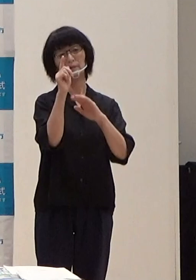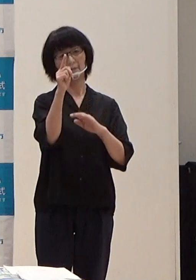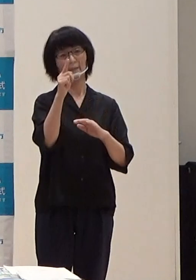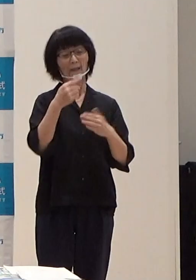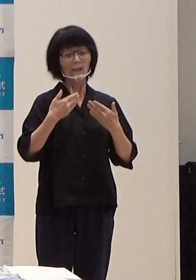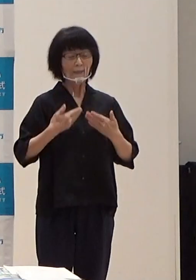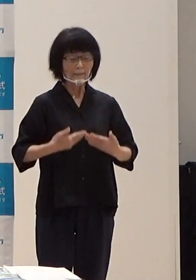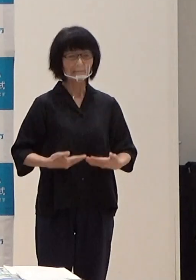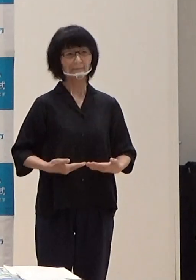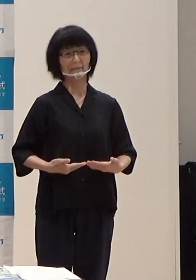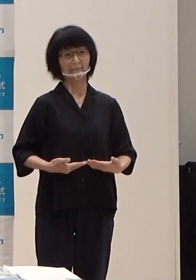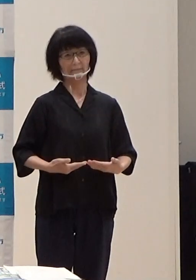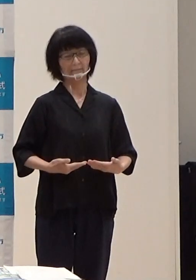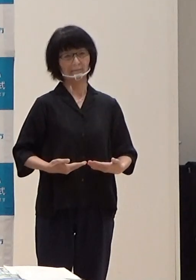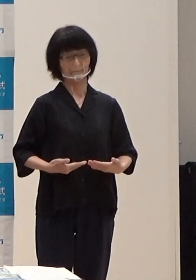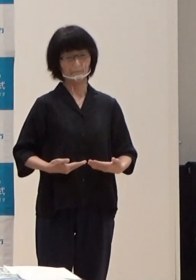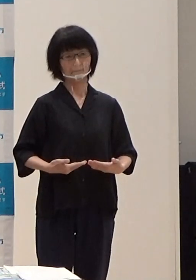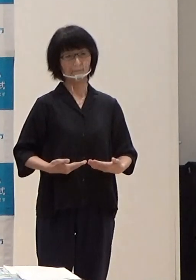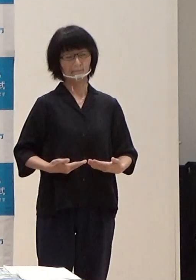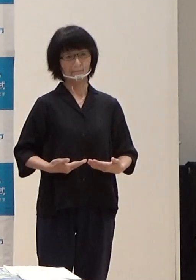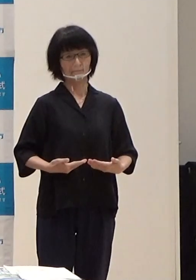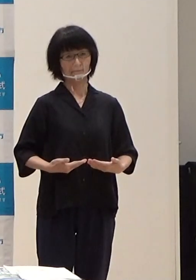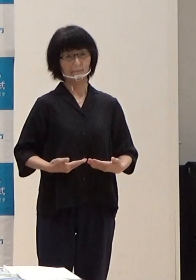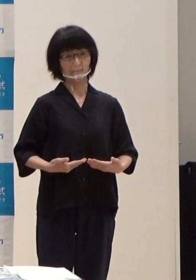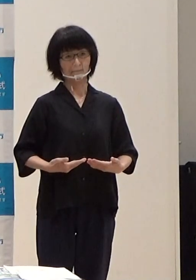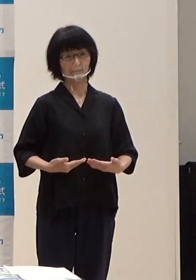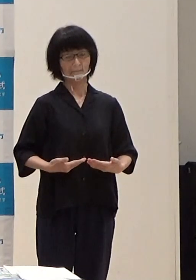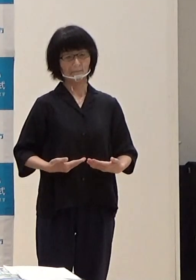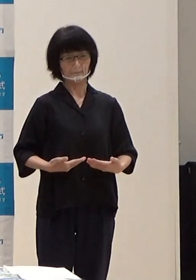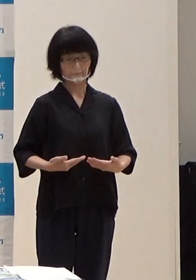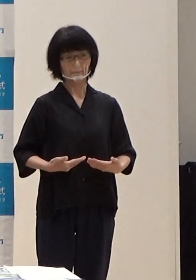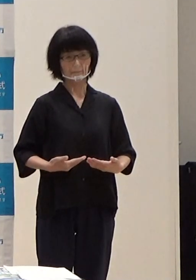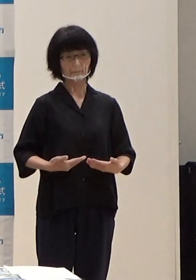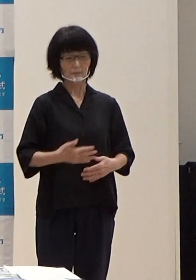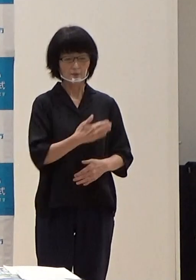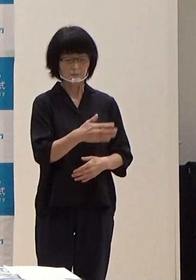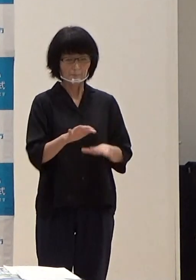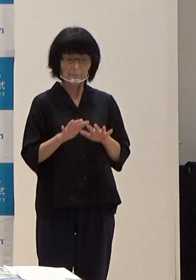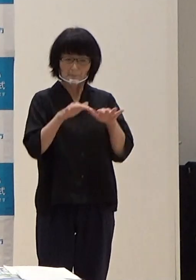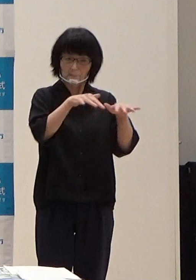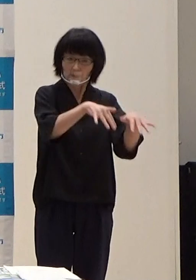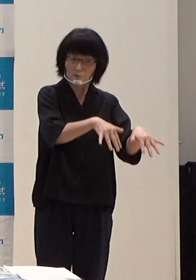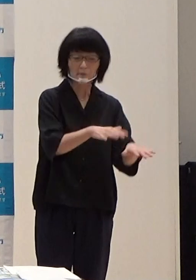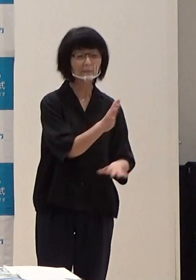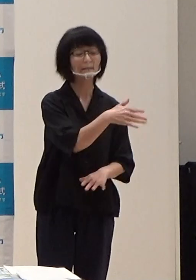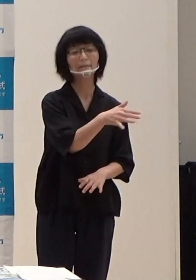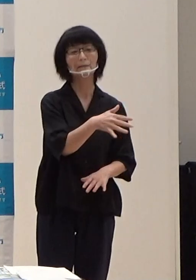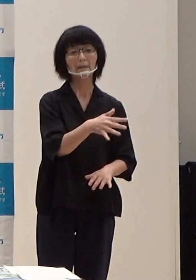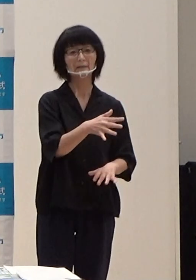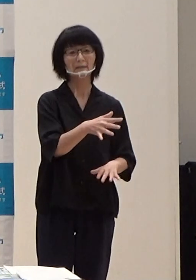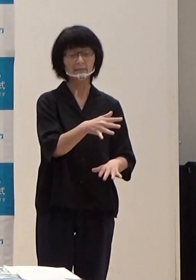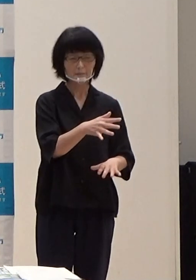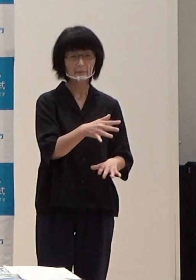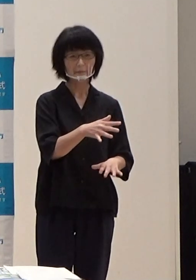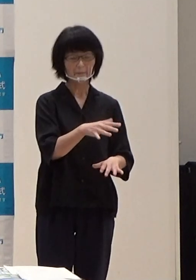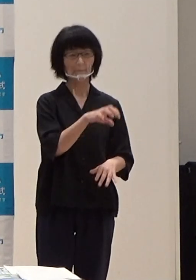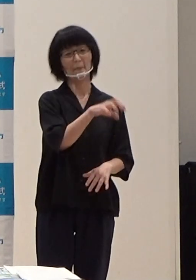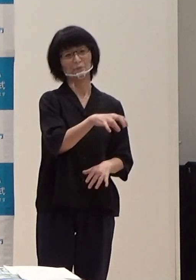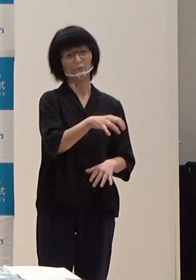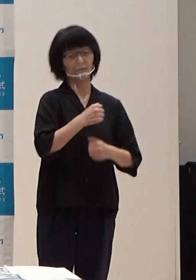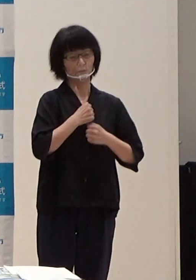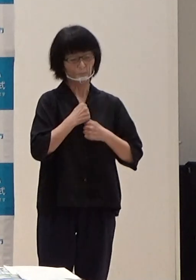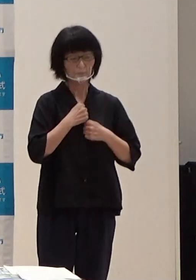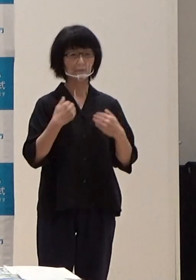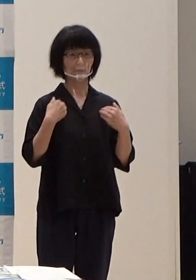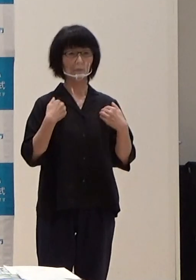に、浸水被害のないところ等を注目していかなければならない。